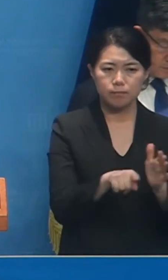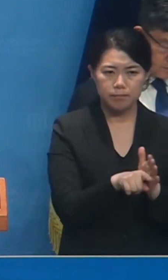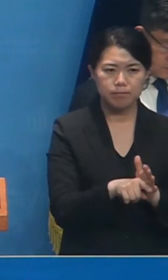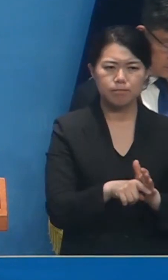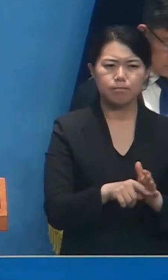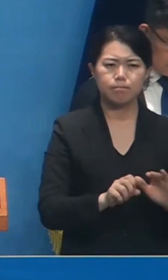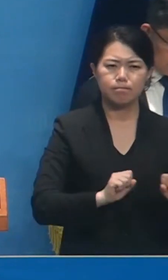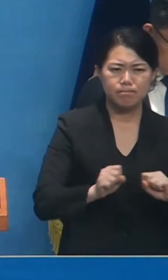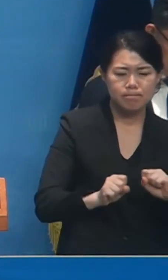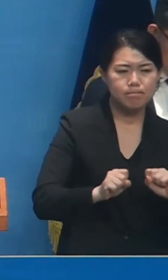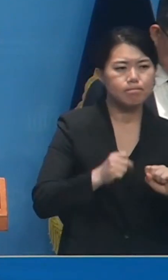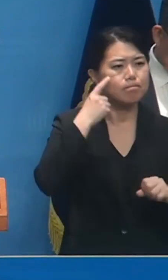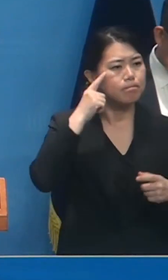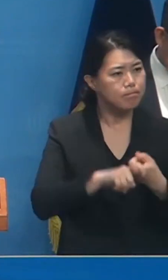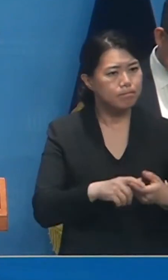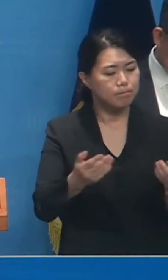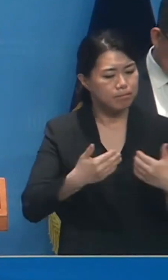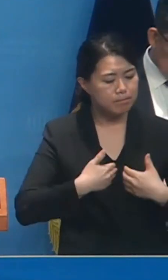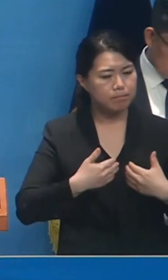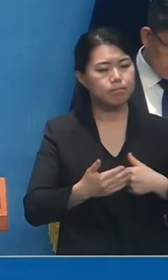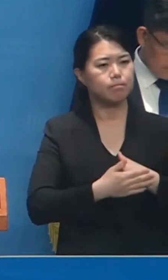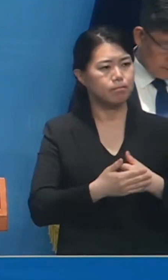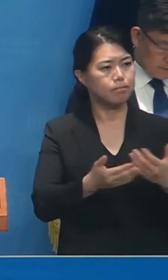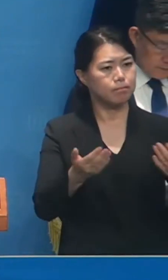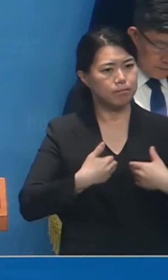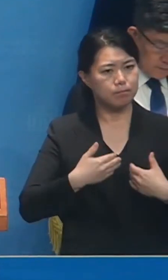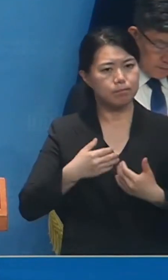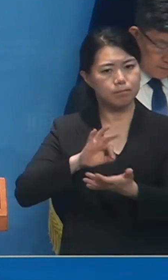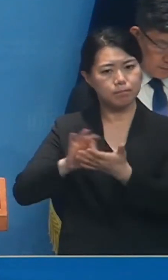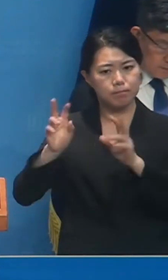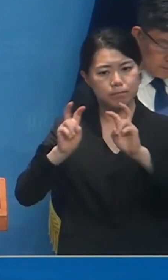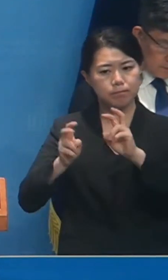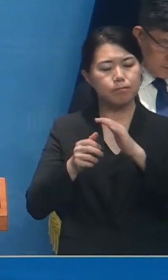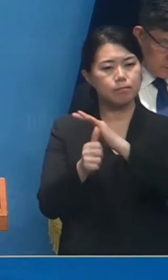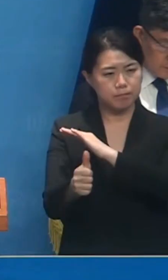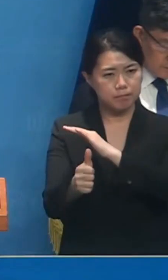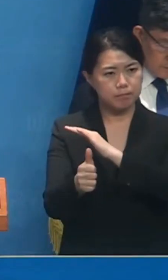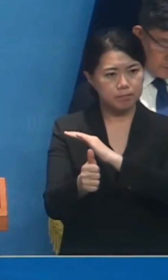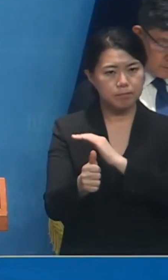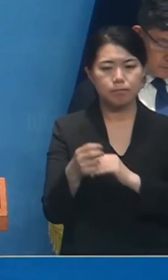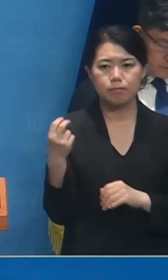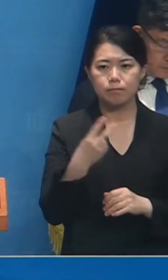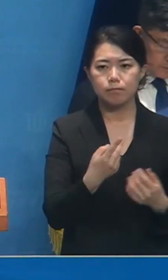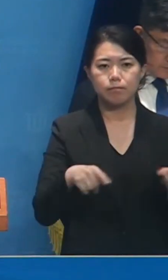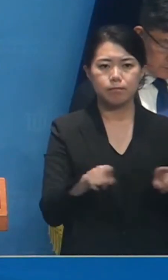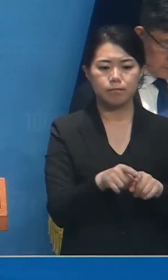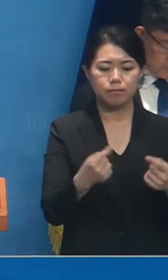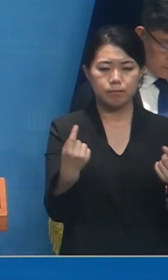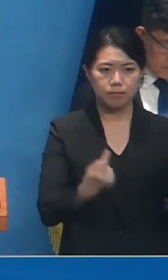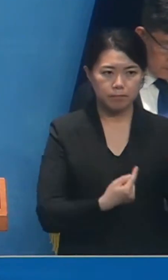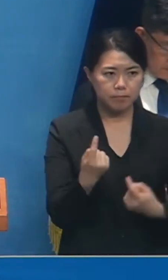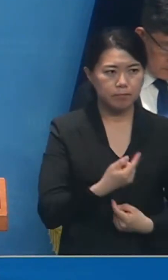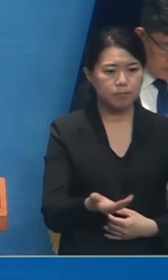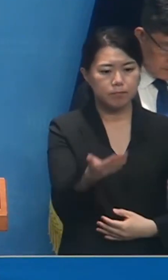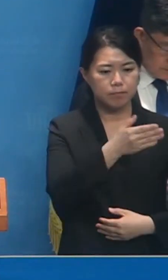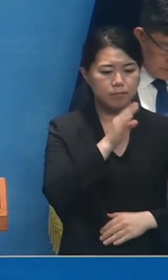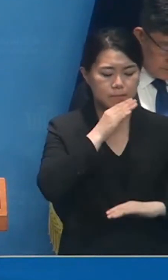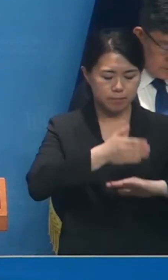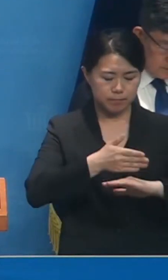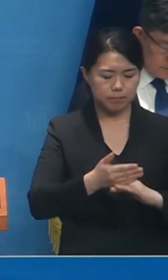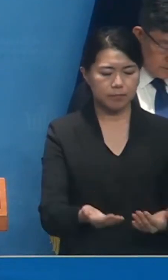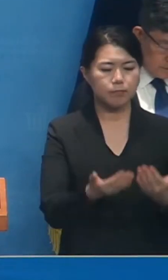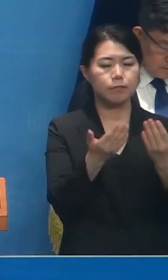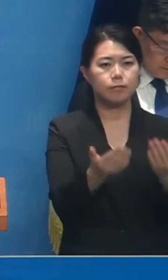열정과 깊은 관심으로 함께해 주신 사용자단체 대표님들과 이 자리에 함께하신 모든 분들께 진심으로